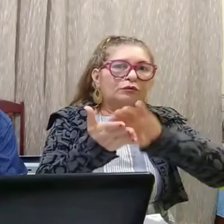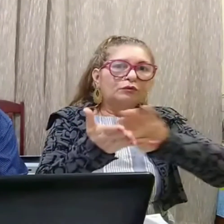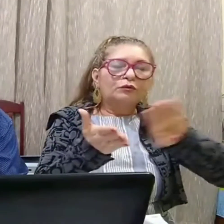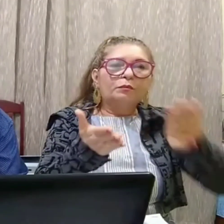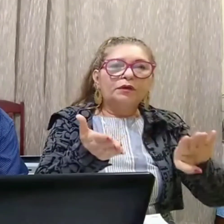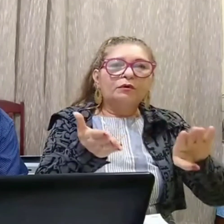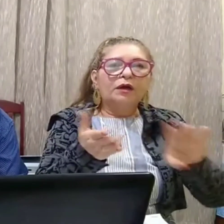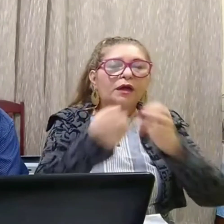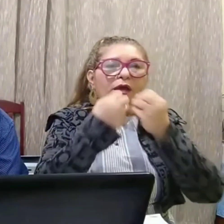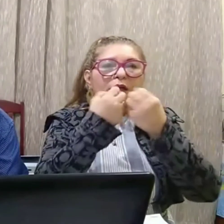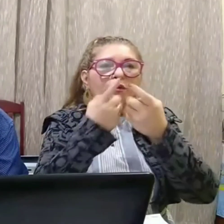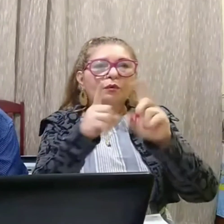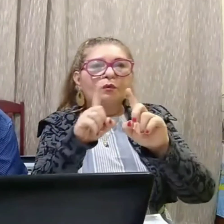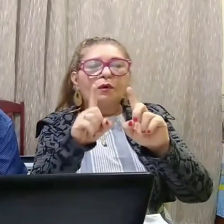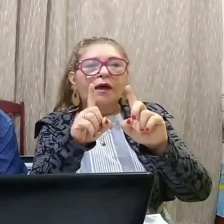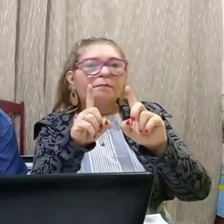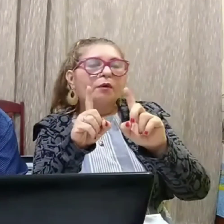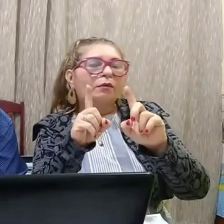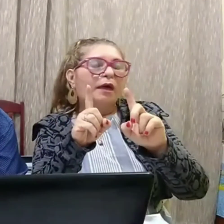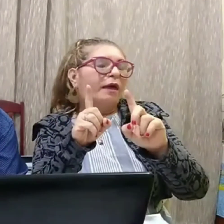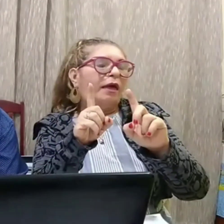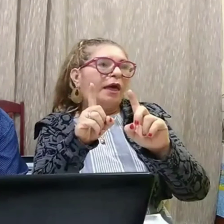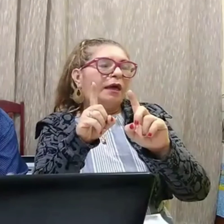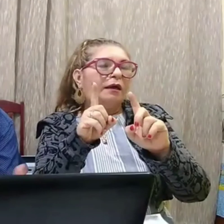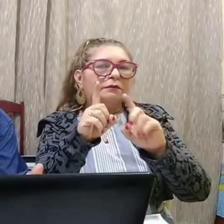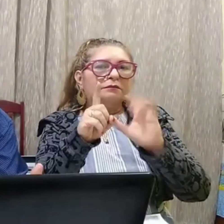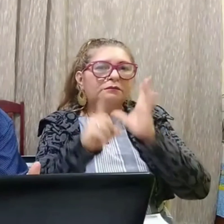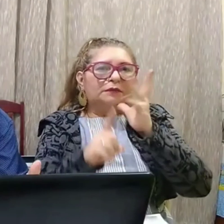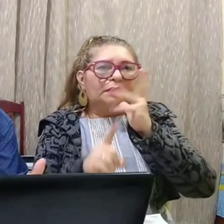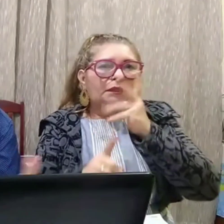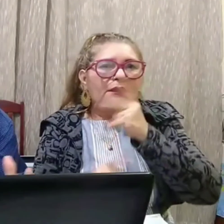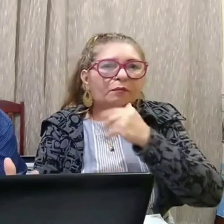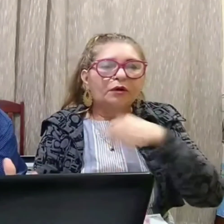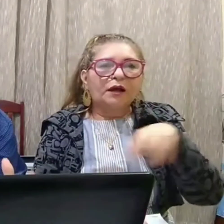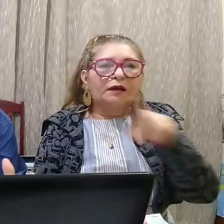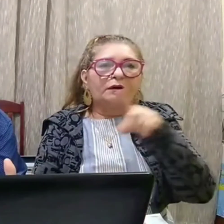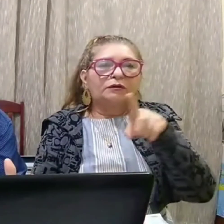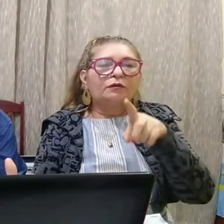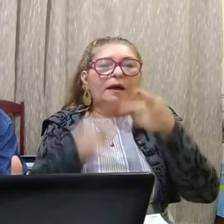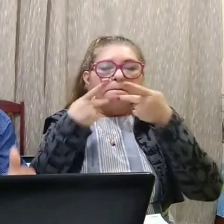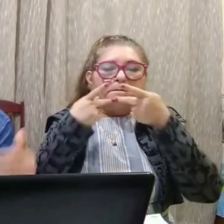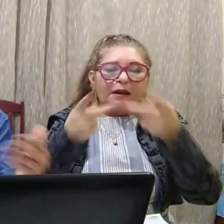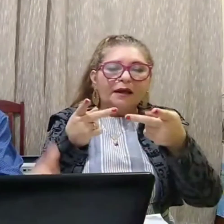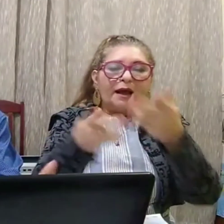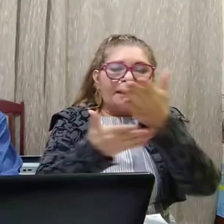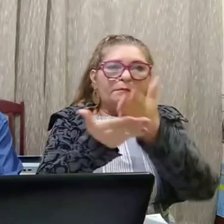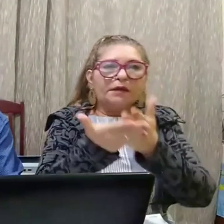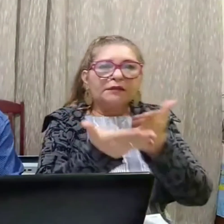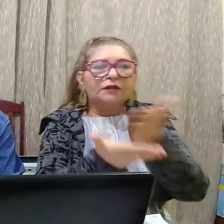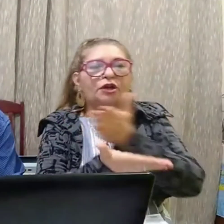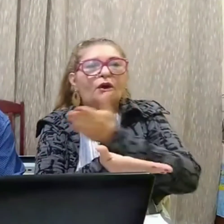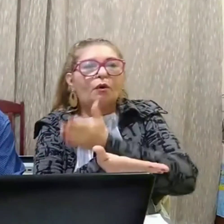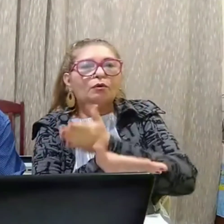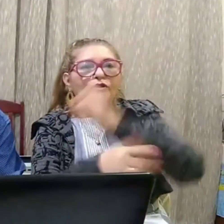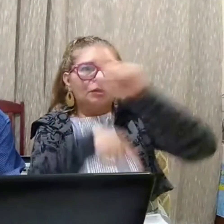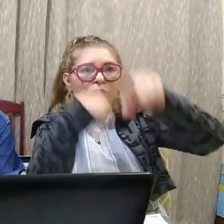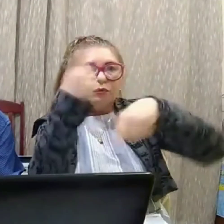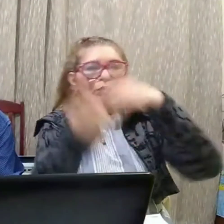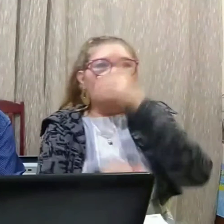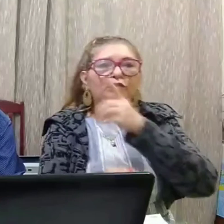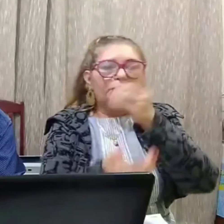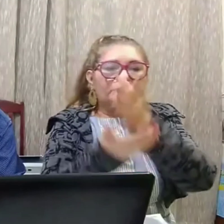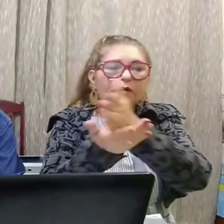1h20 e eu não quero fazer isso. Então, eu vou pregar metade dela hoje, na próxima semana, próximo domingo eu prego